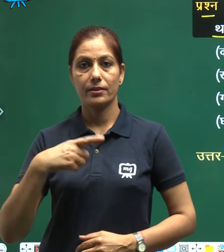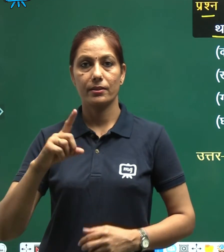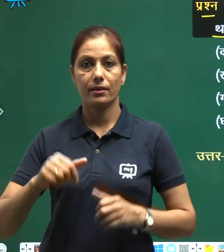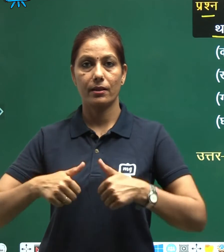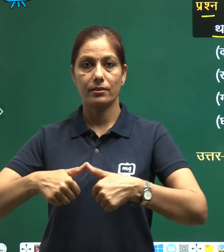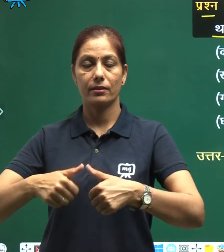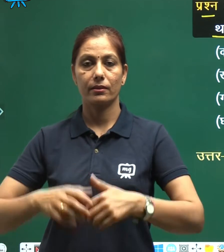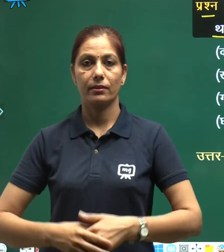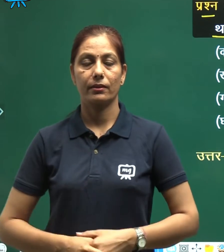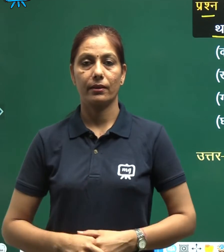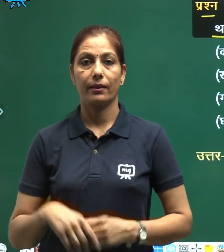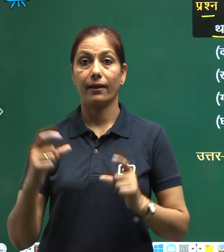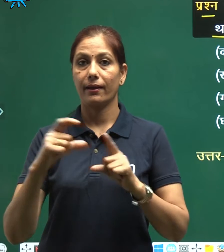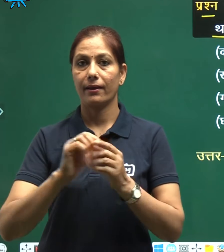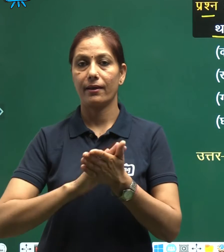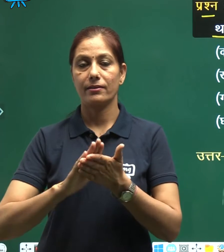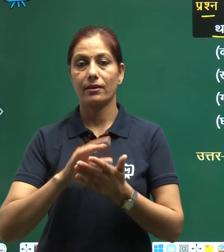है धनपत राय।